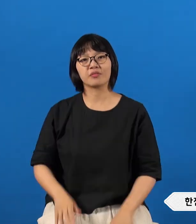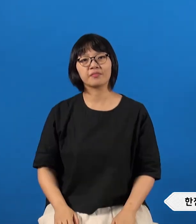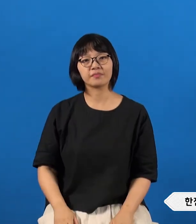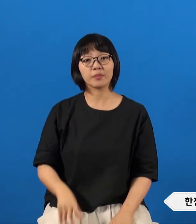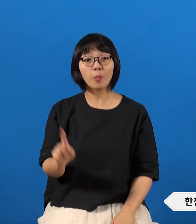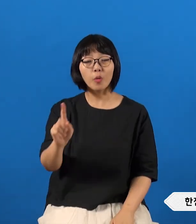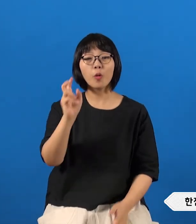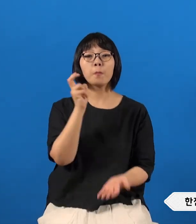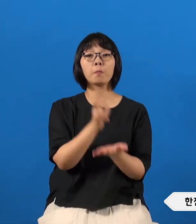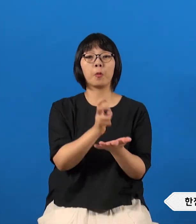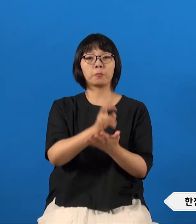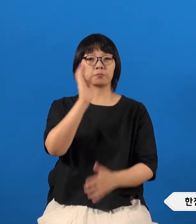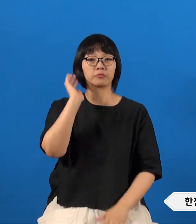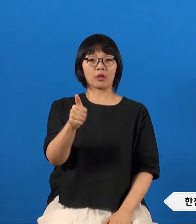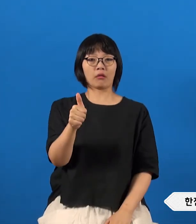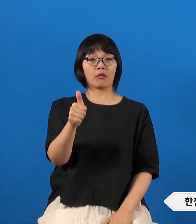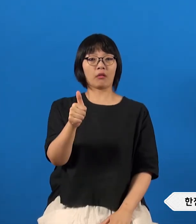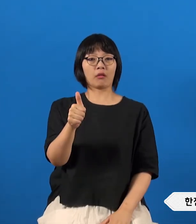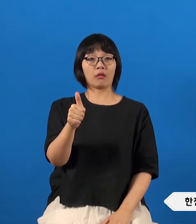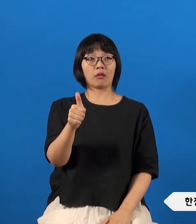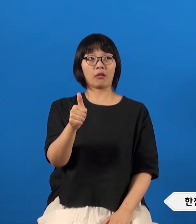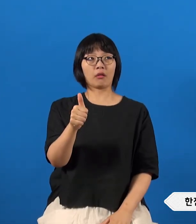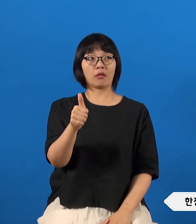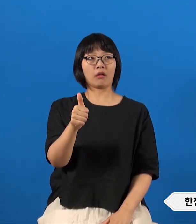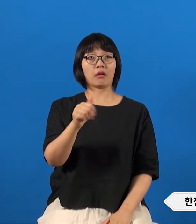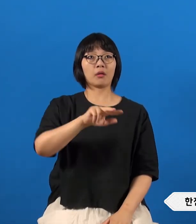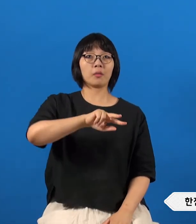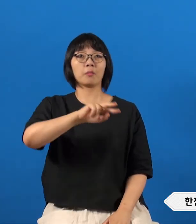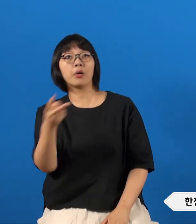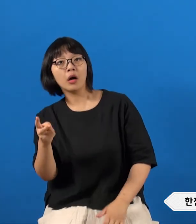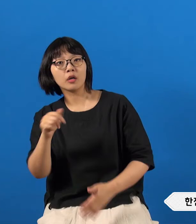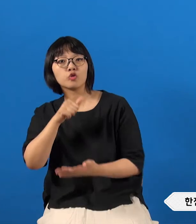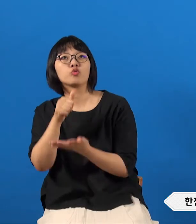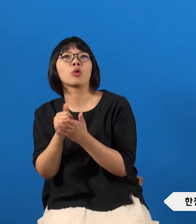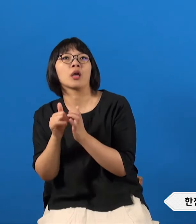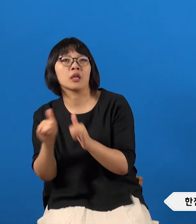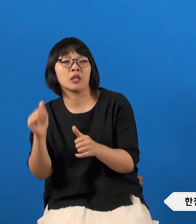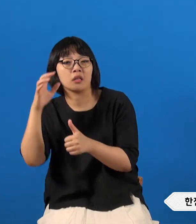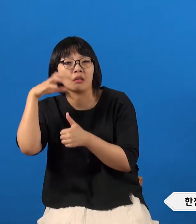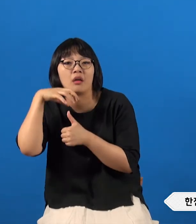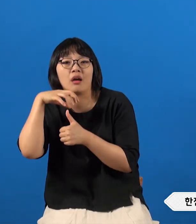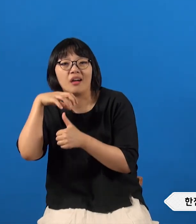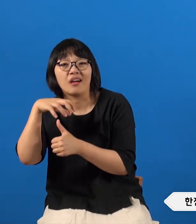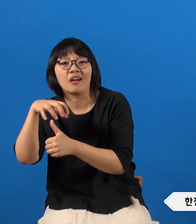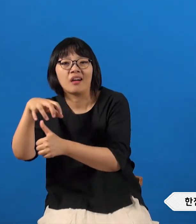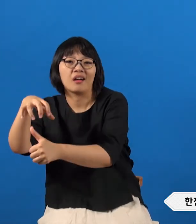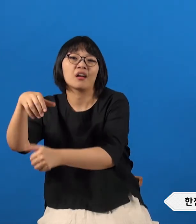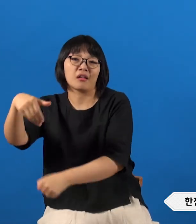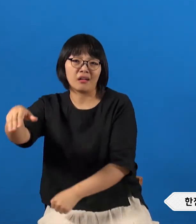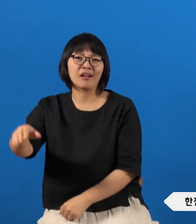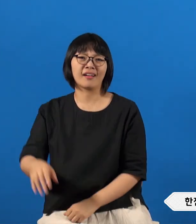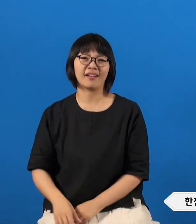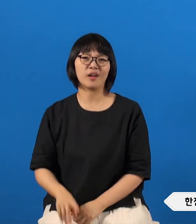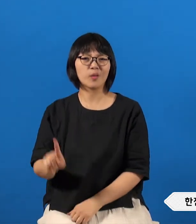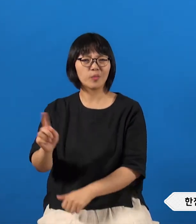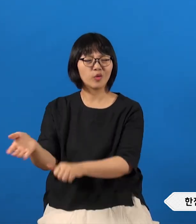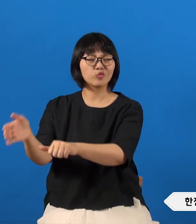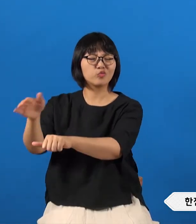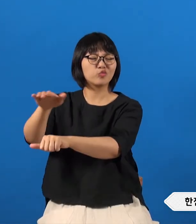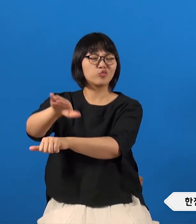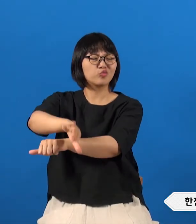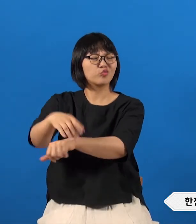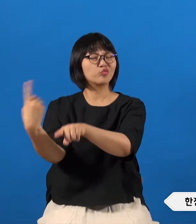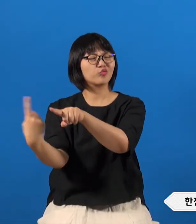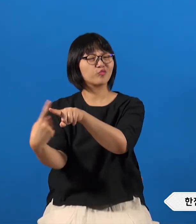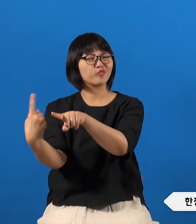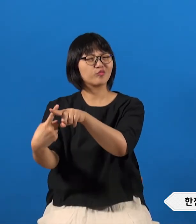교정기관의 수장이었던 분이 죄수가 돼가지고 감옥에 들어가는데 꼭 무덤 속에 들어가는 기분이었다고